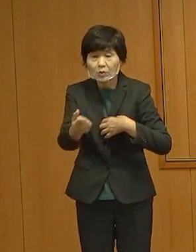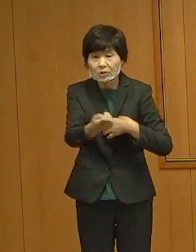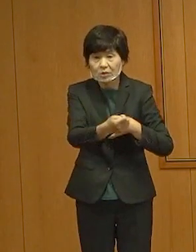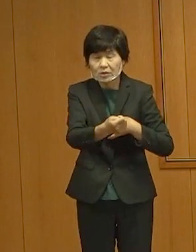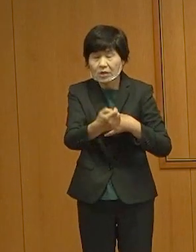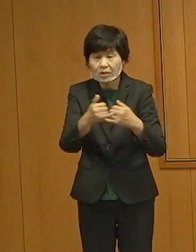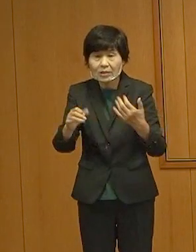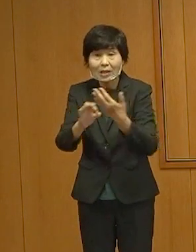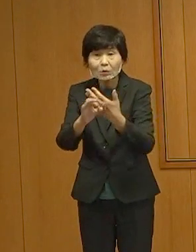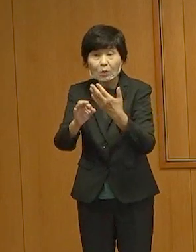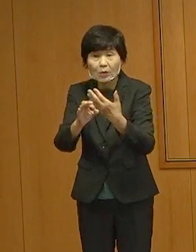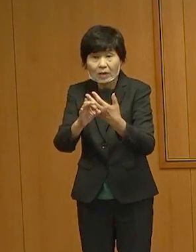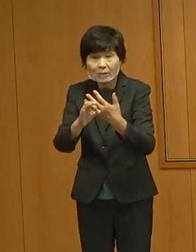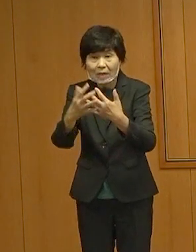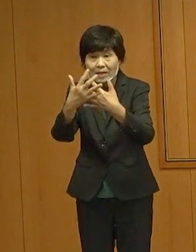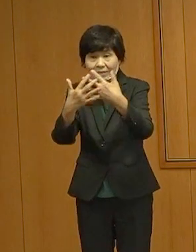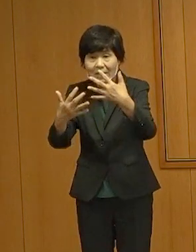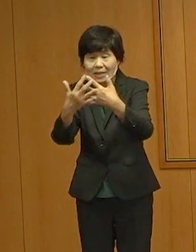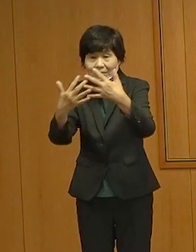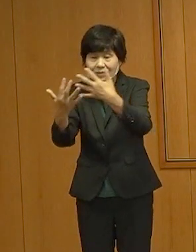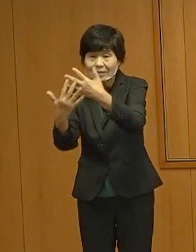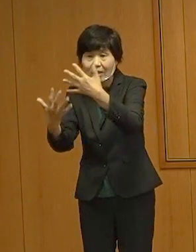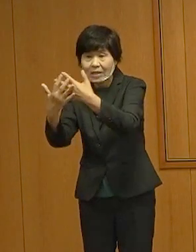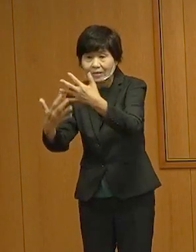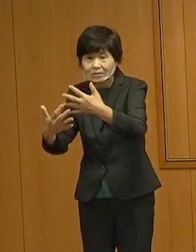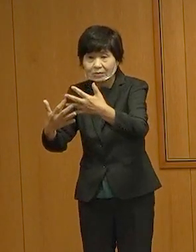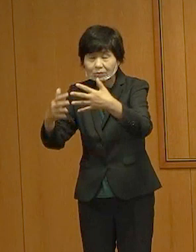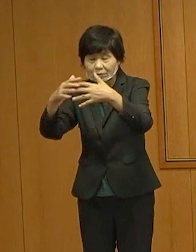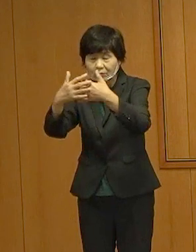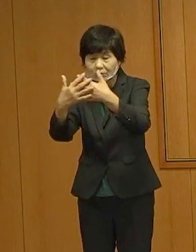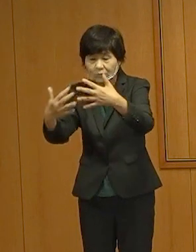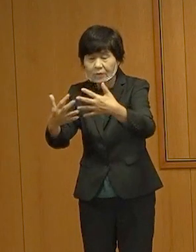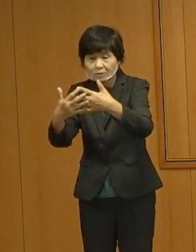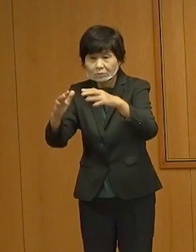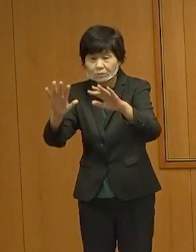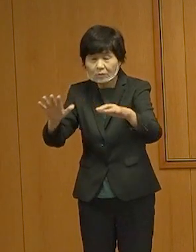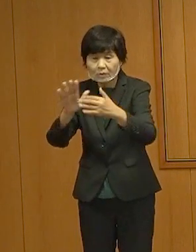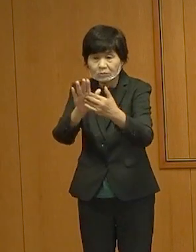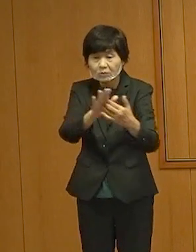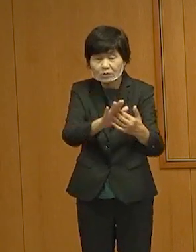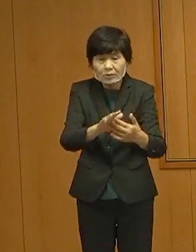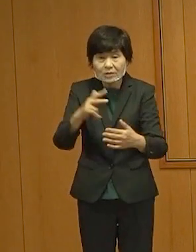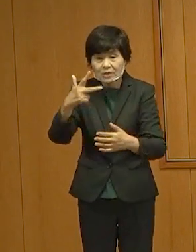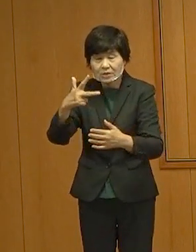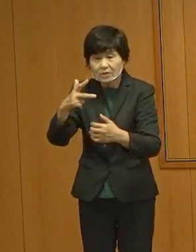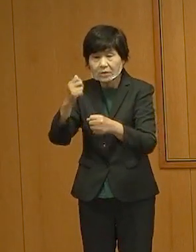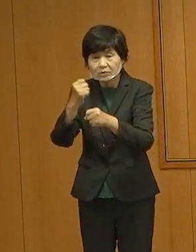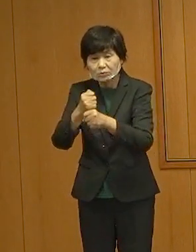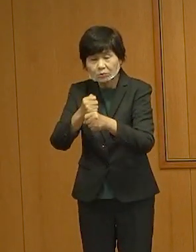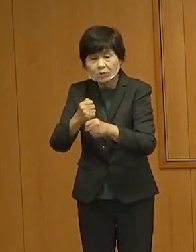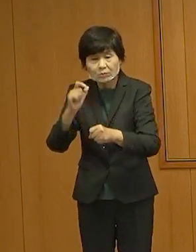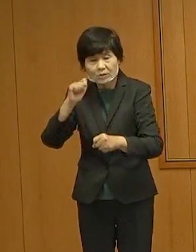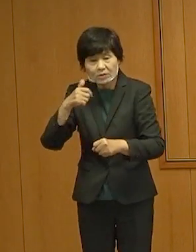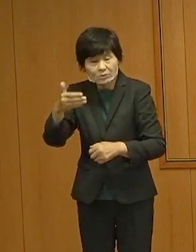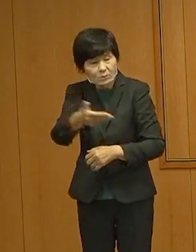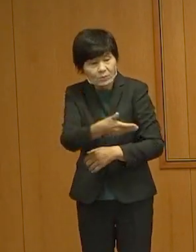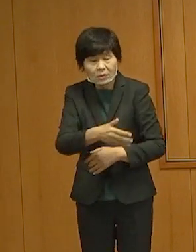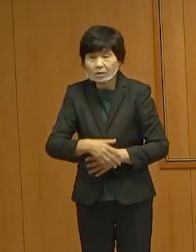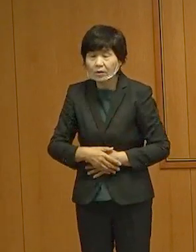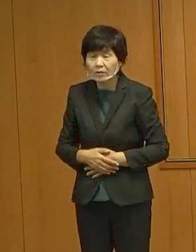をつけるとか、なんかそういう一時的な対処って市がするのって難しいんでしょうか。